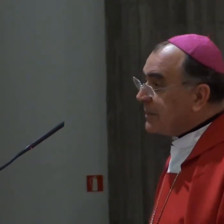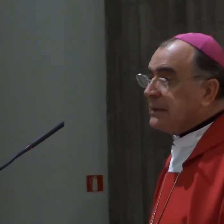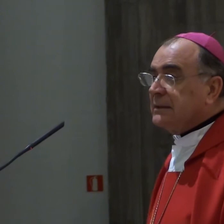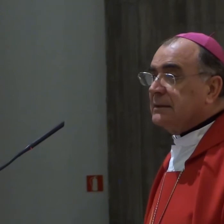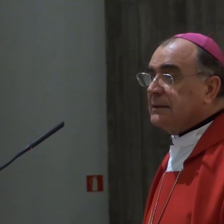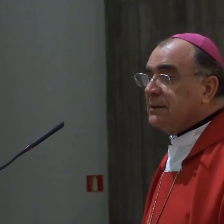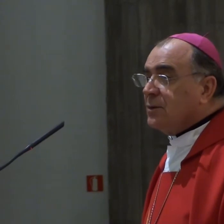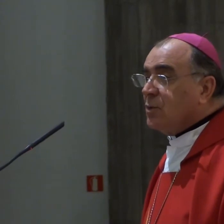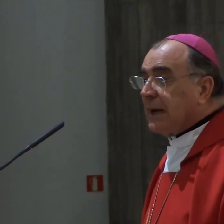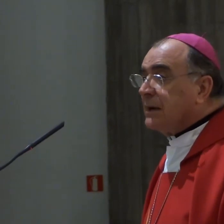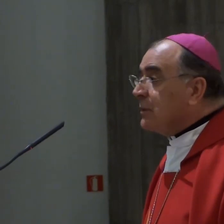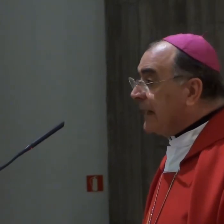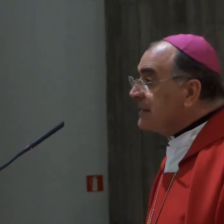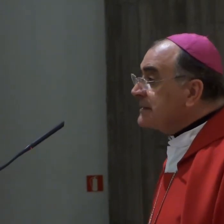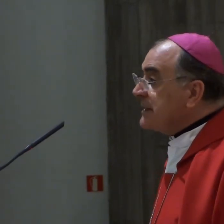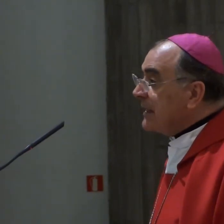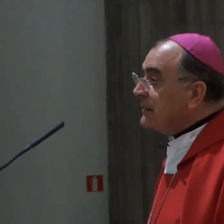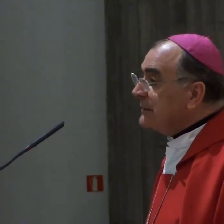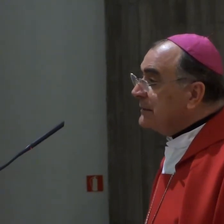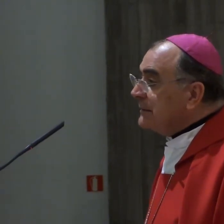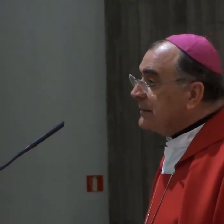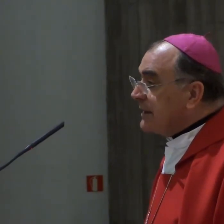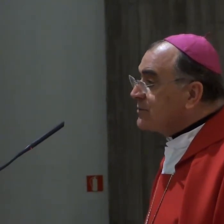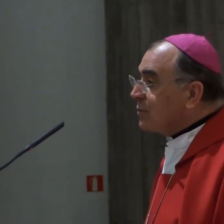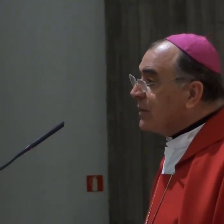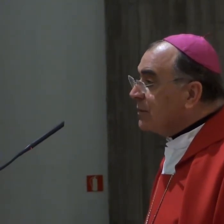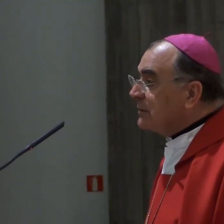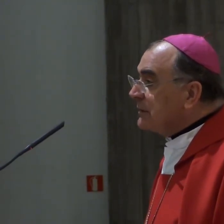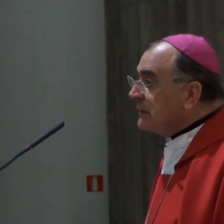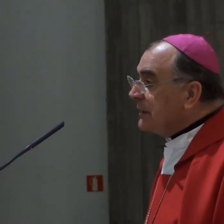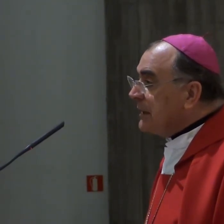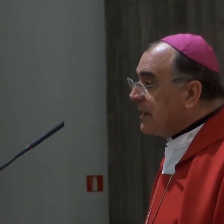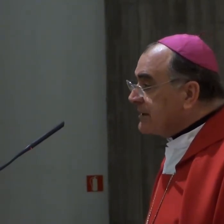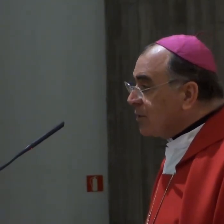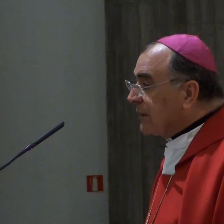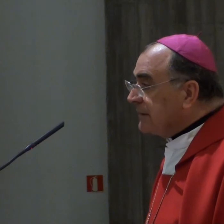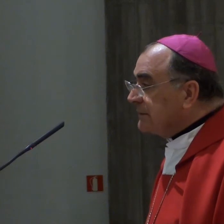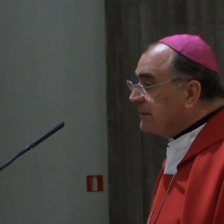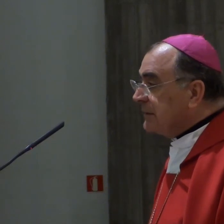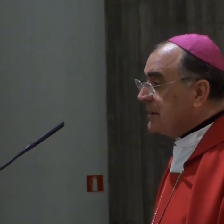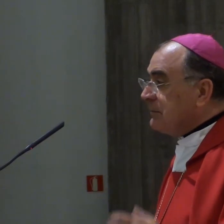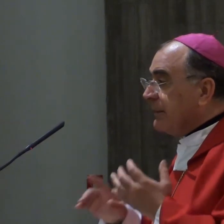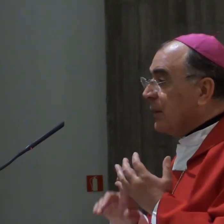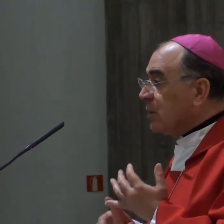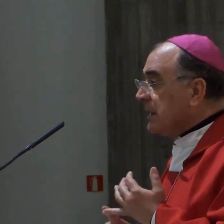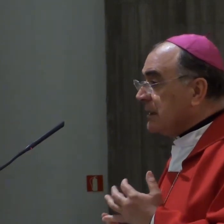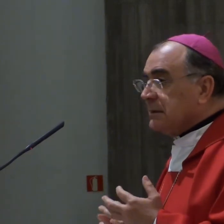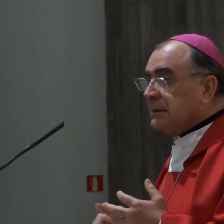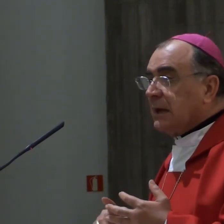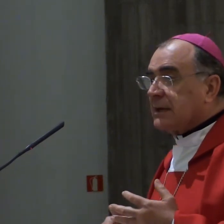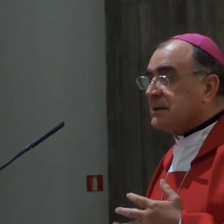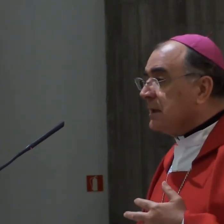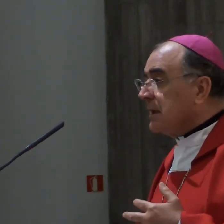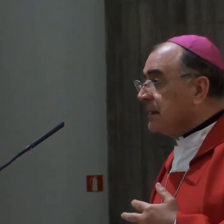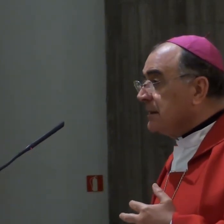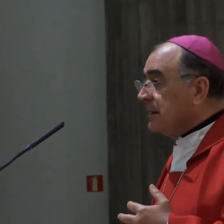serán siempre un gran una gran señal de destrucción y de desorden Babilonia